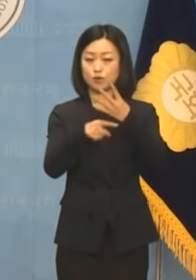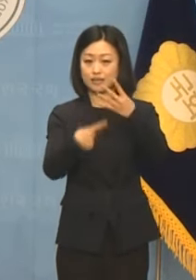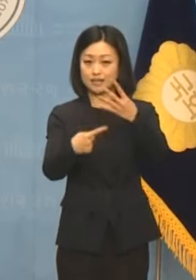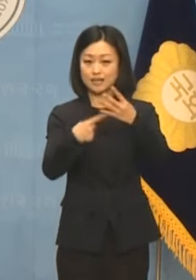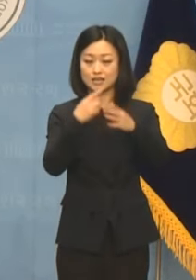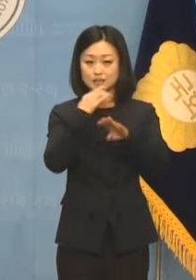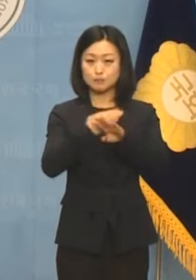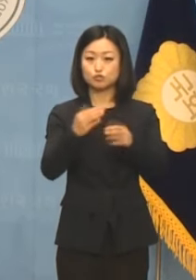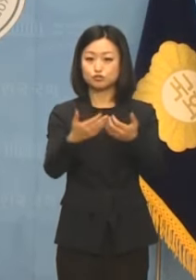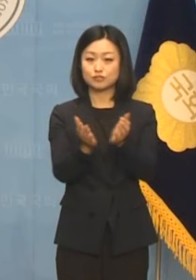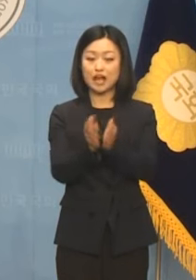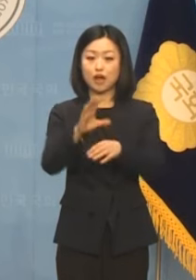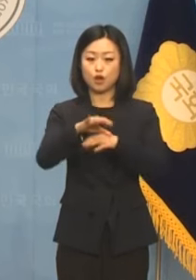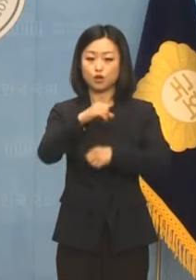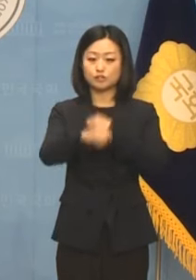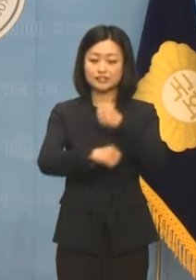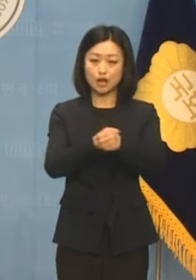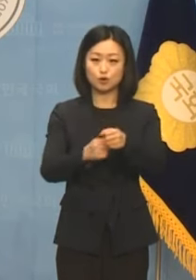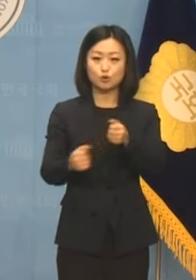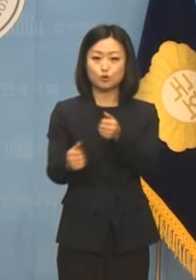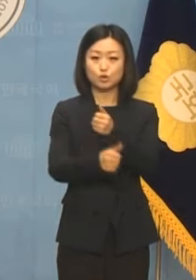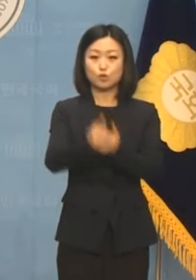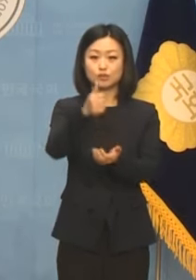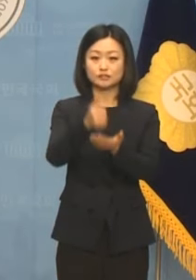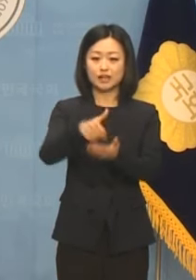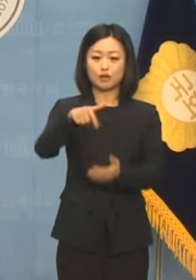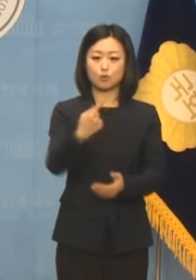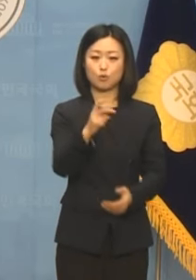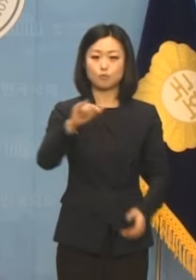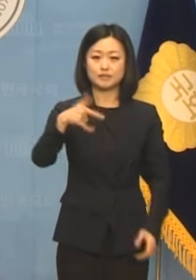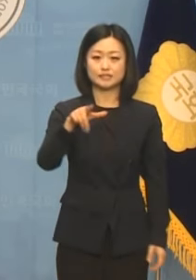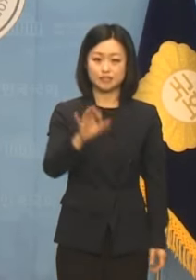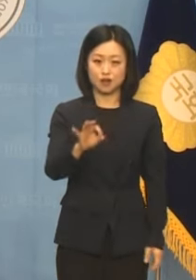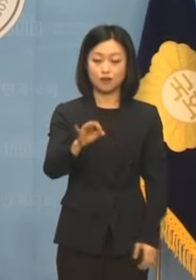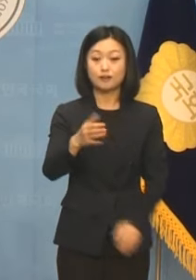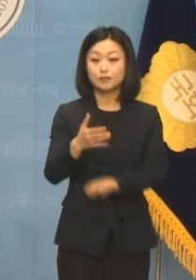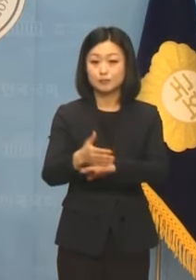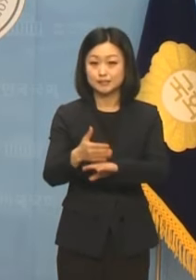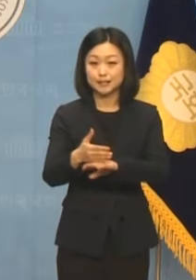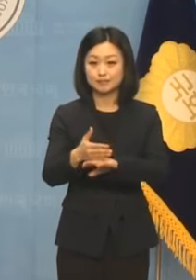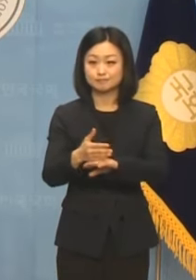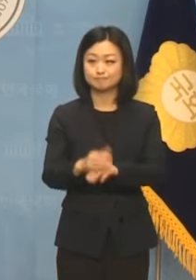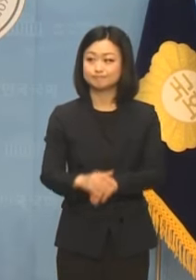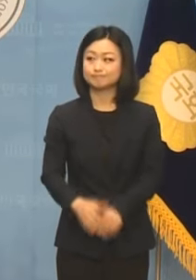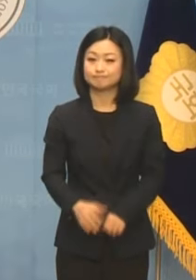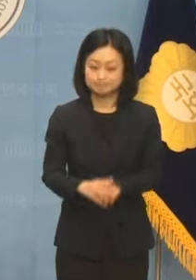더불어민주당 언론자유 대책 특별위원회 위원장 고민정 있니다 고맙습니다